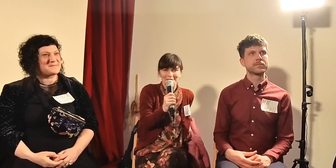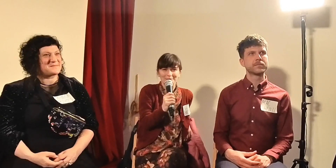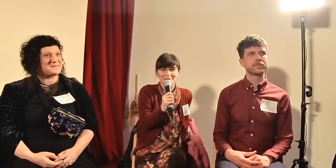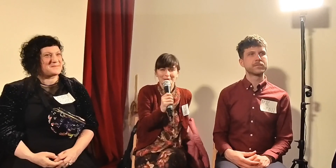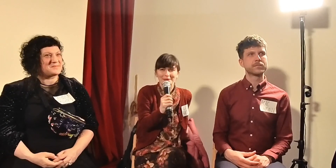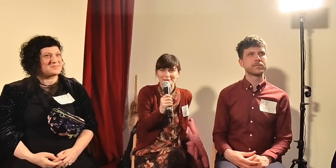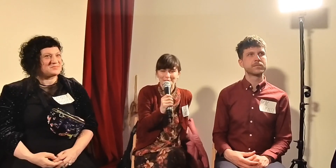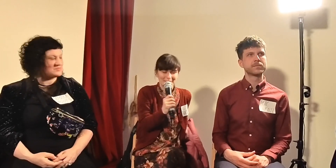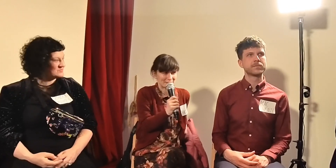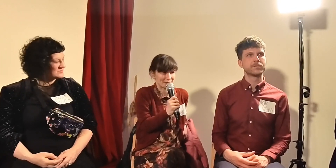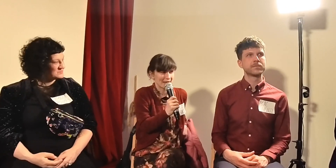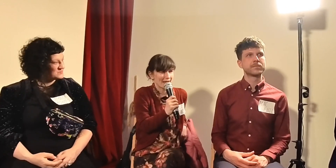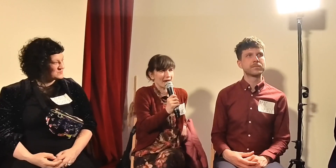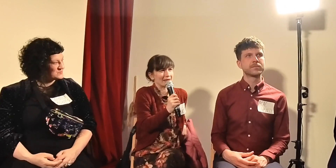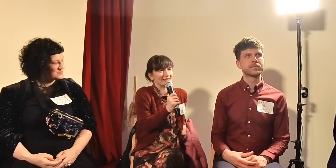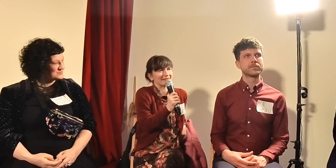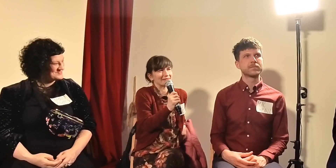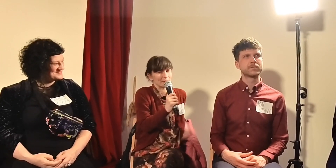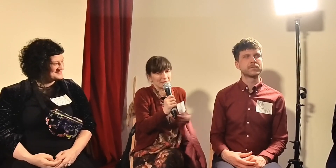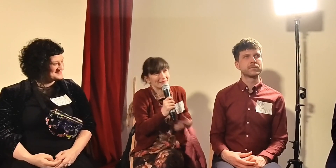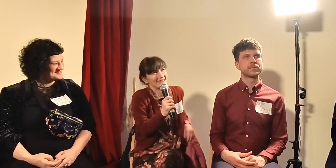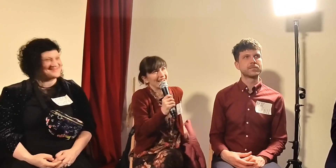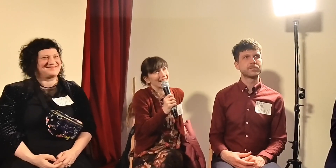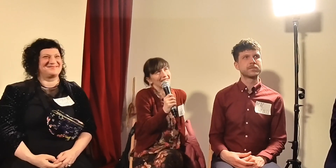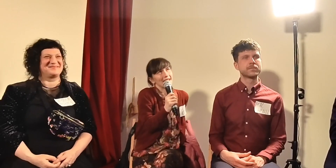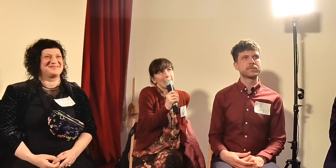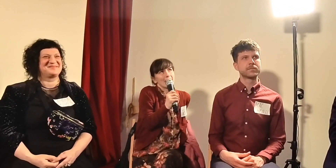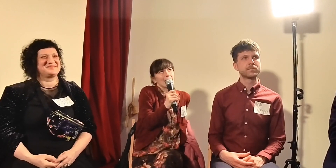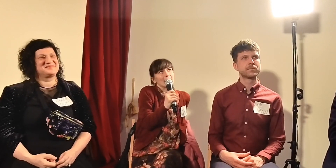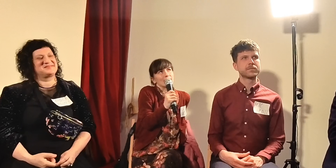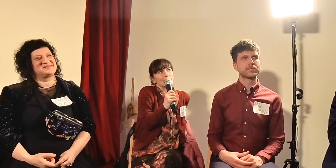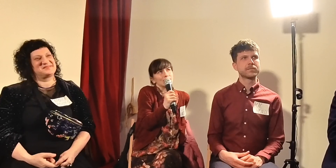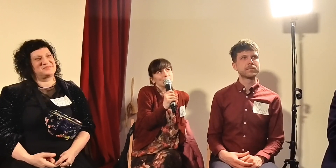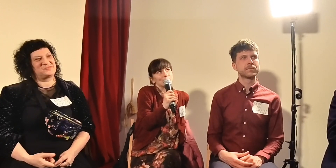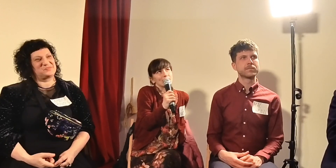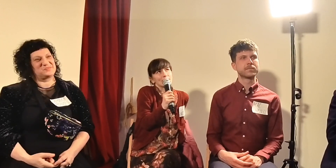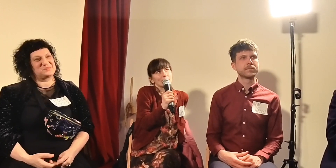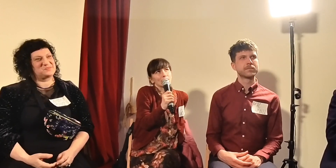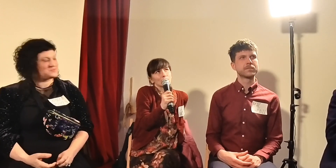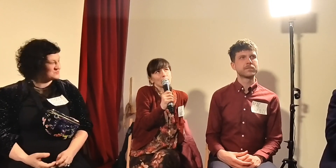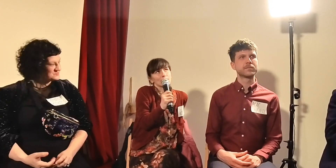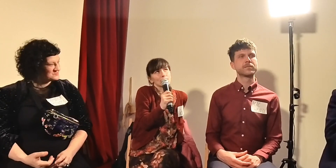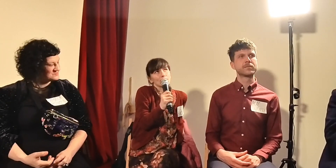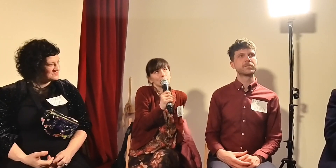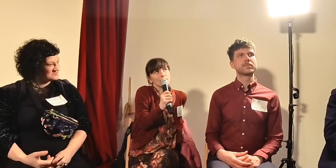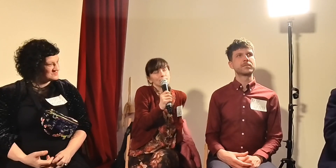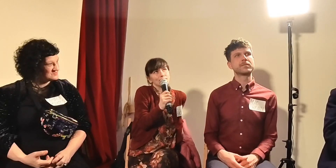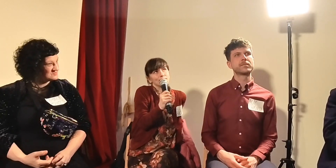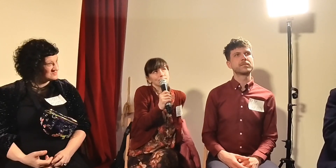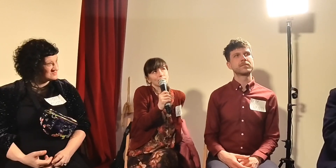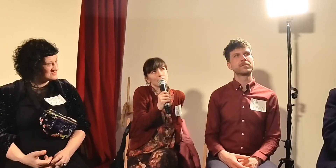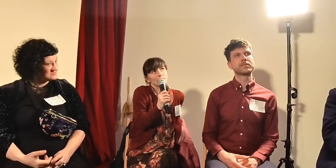Pomalejší artové filmy jsou lepší, ale pro mě, ale ty jsi ptala na tu otázku,